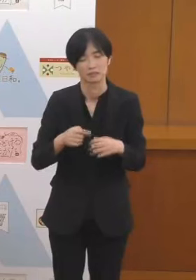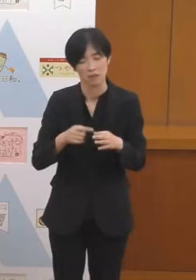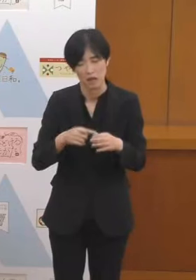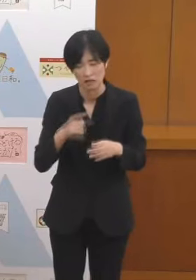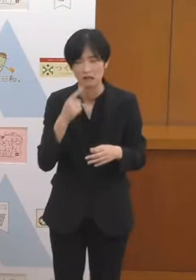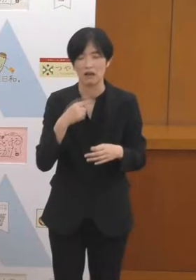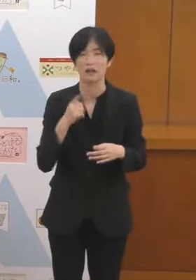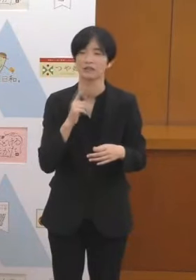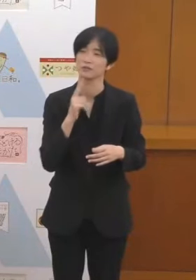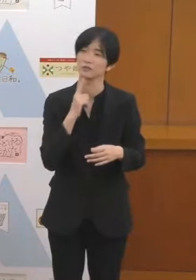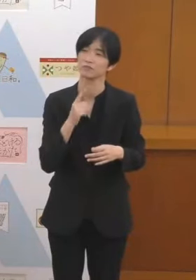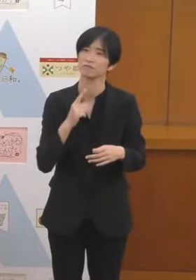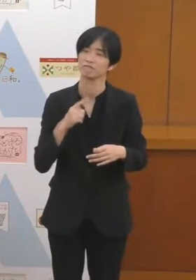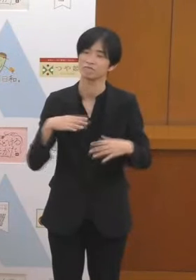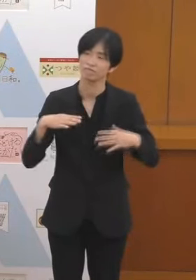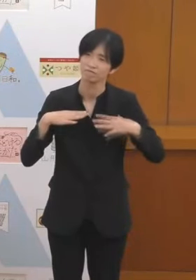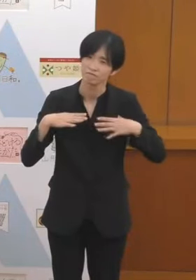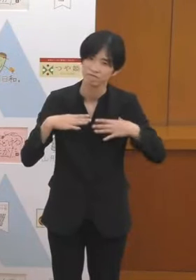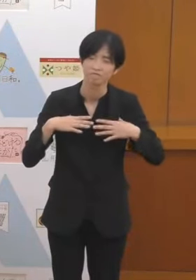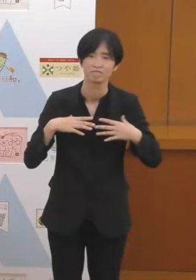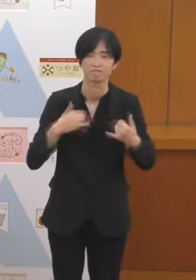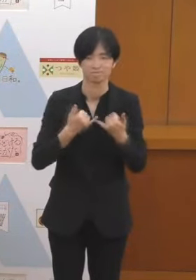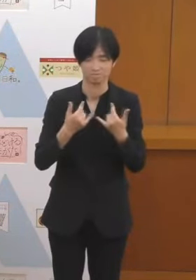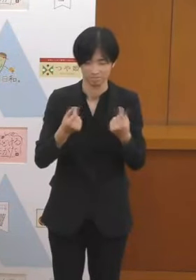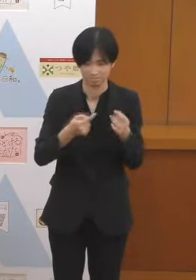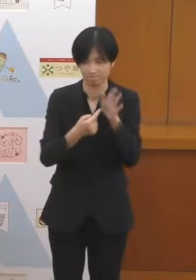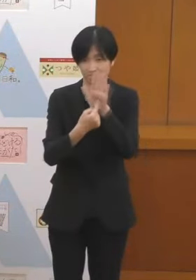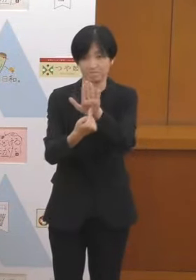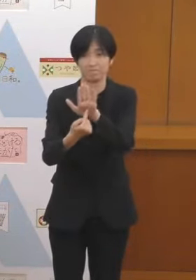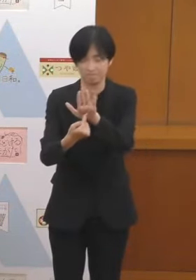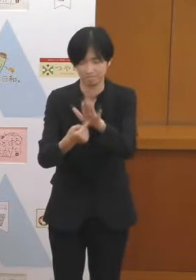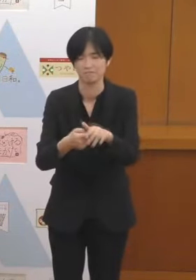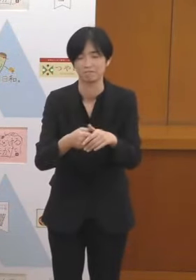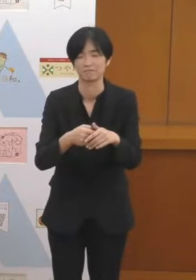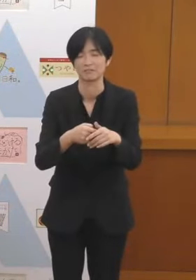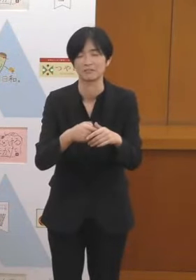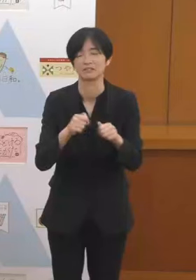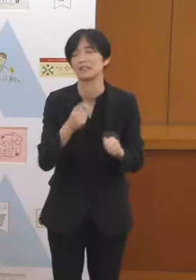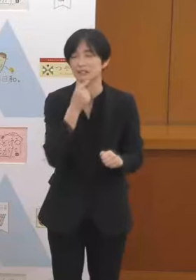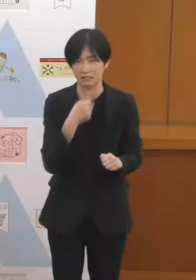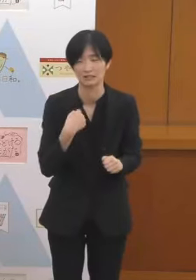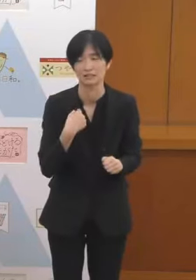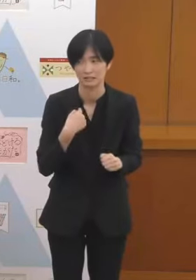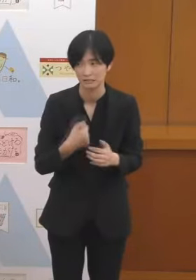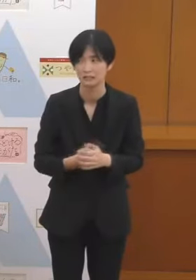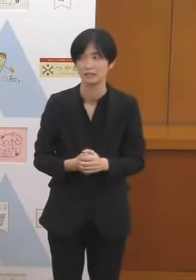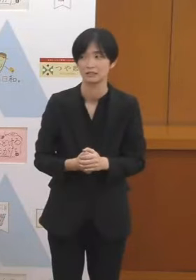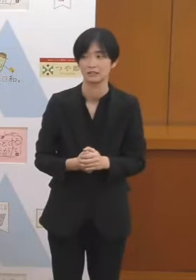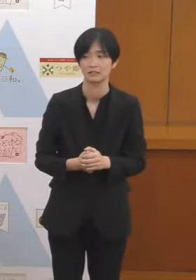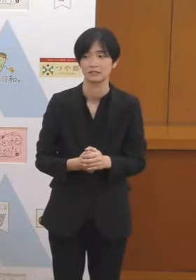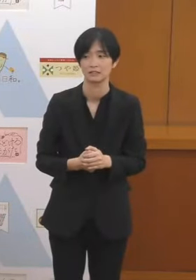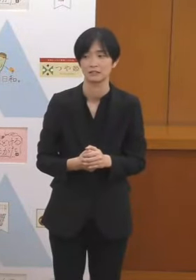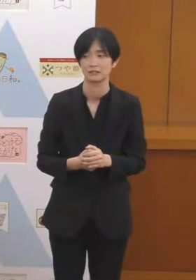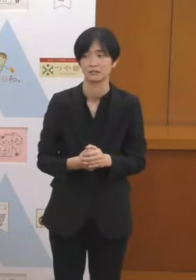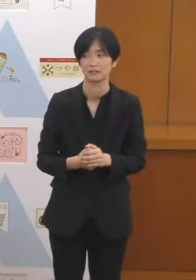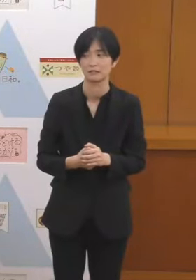あその検事してえいただきたいという風に思ってい